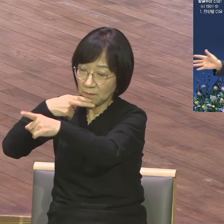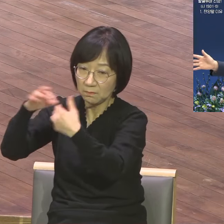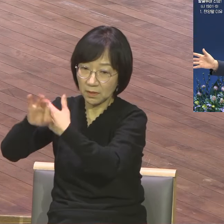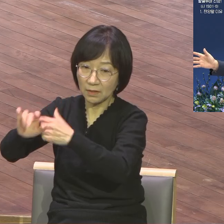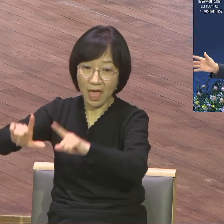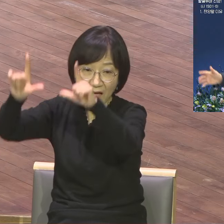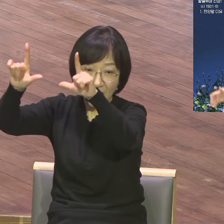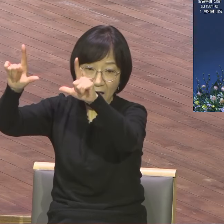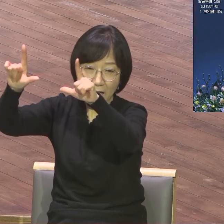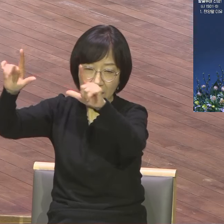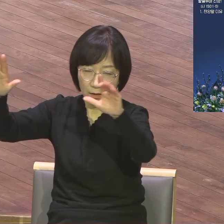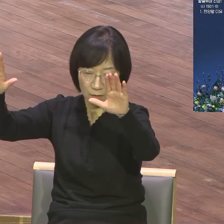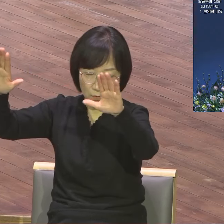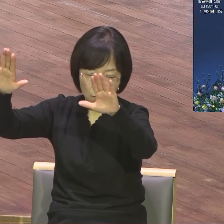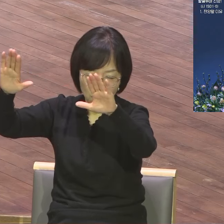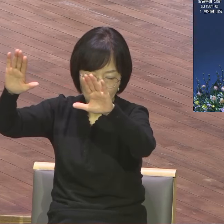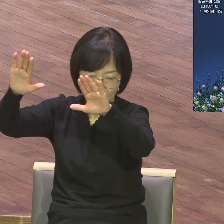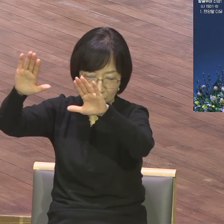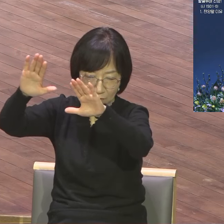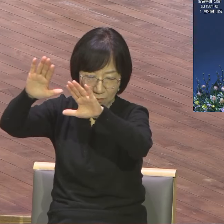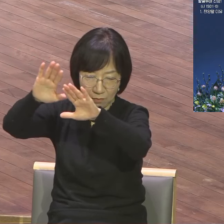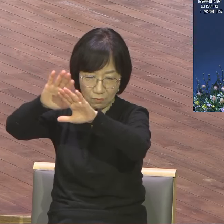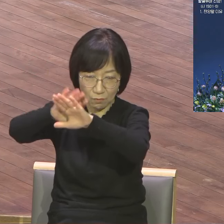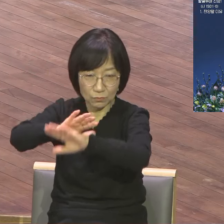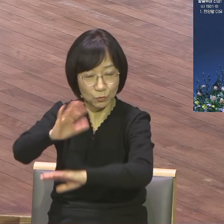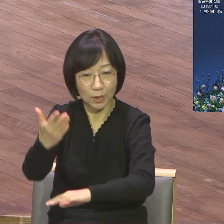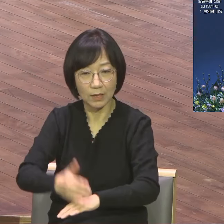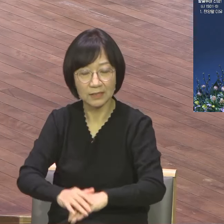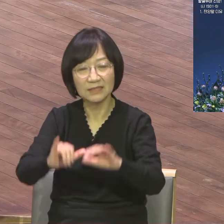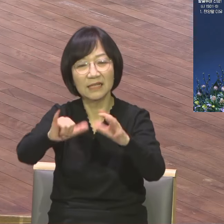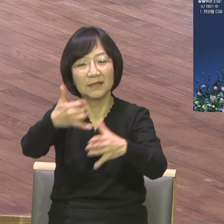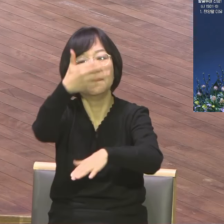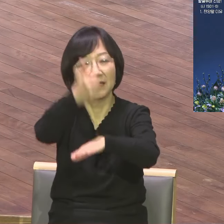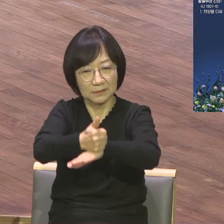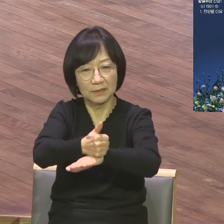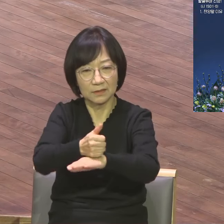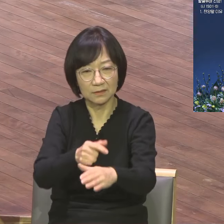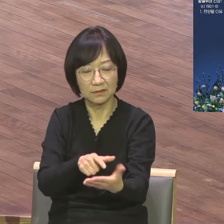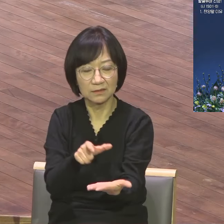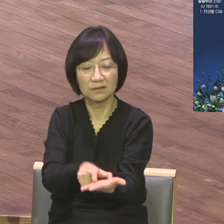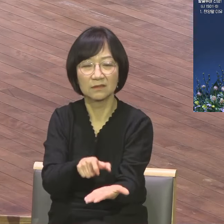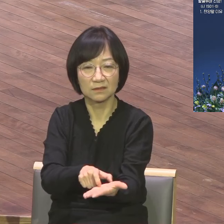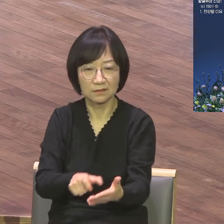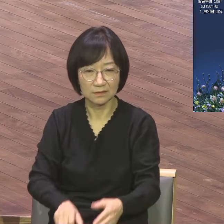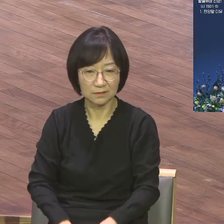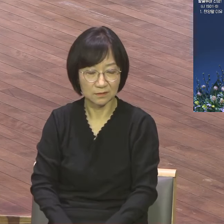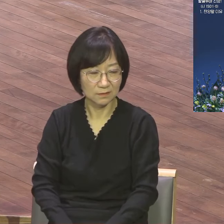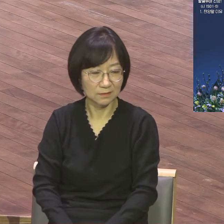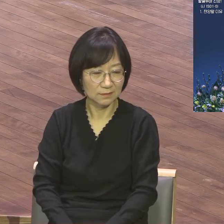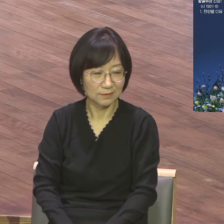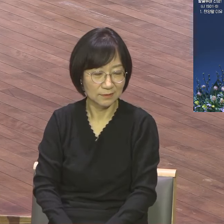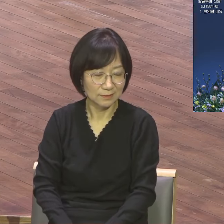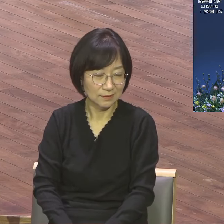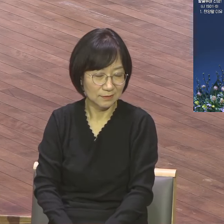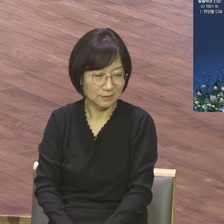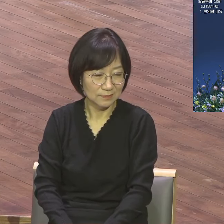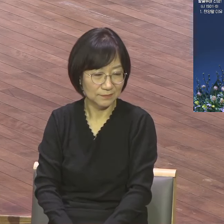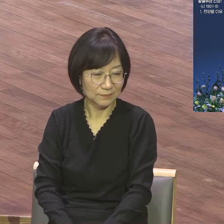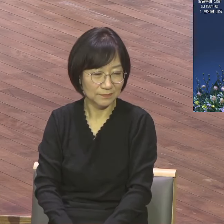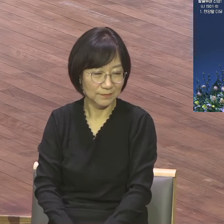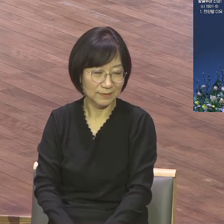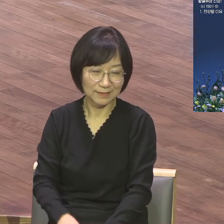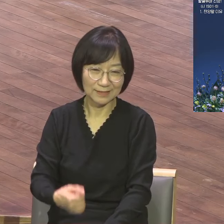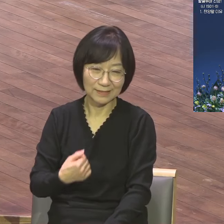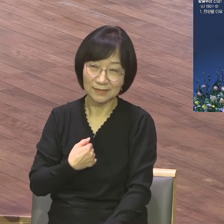그냥 빛이 없어져 버려요. 그게 마지막 종말 때 옵니다. 저는 그 해보면서 늘 그걸 느끼거든요. 하나님